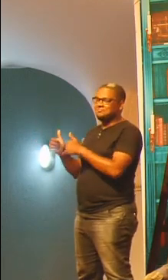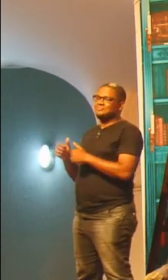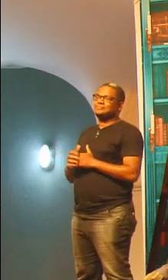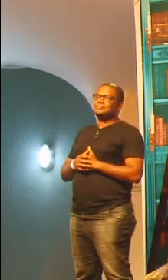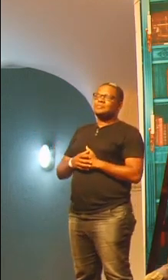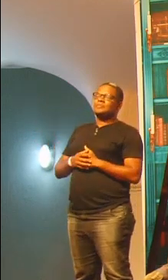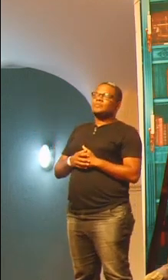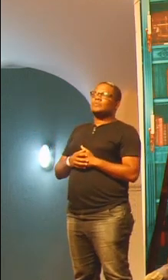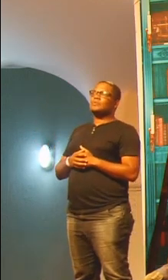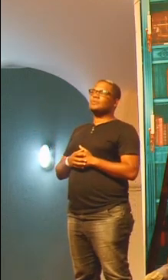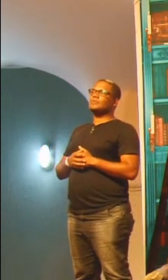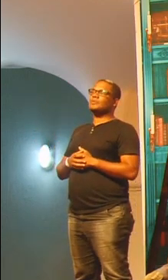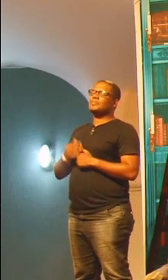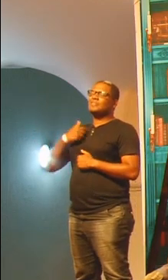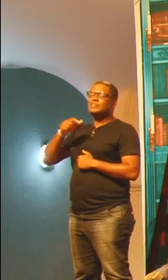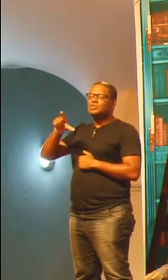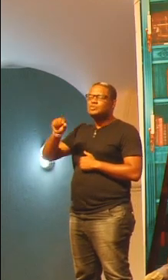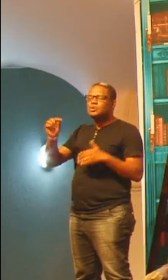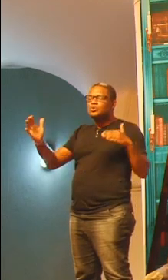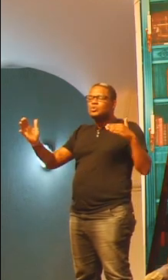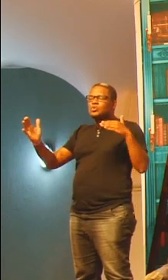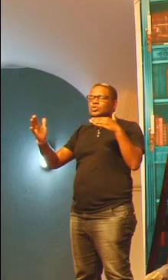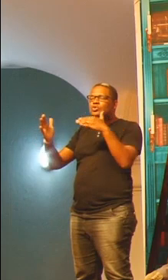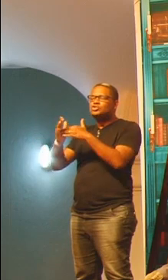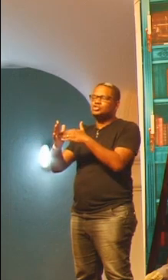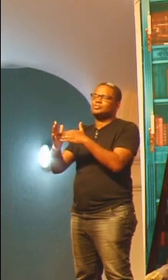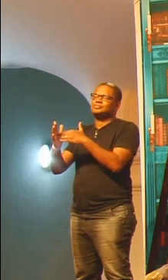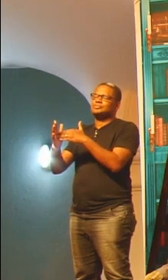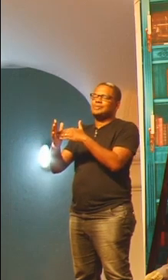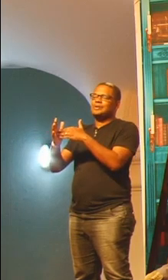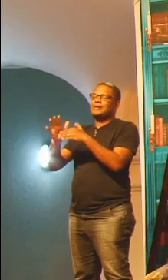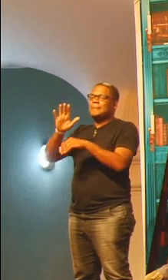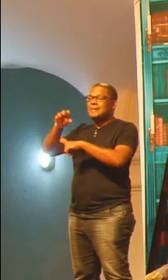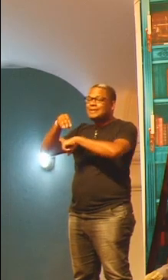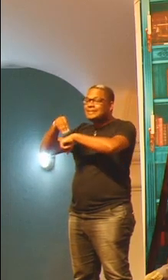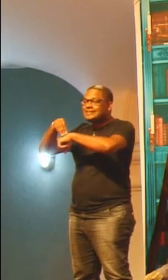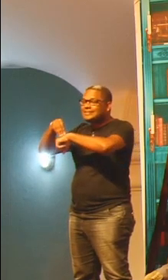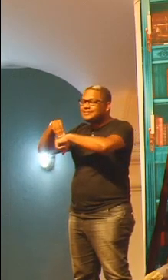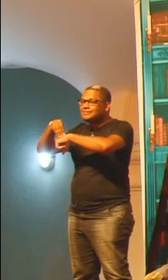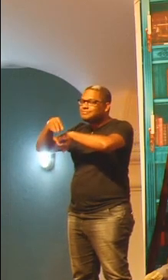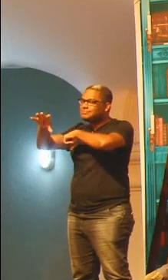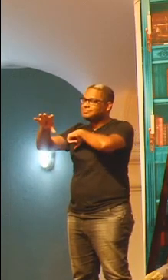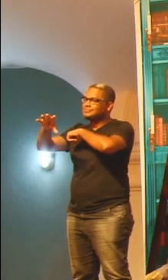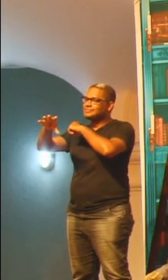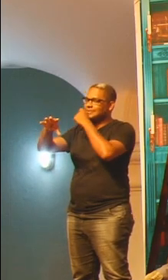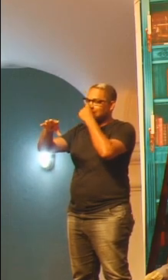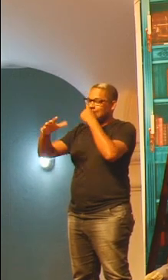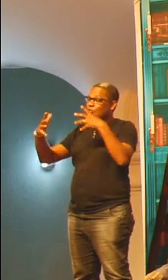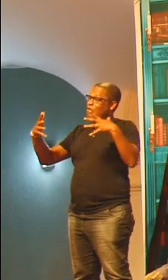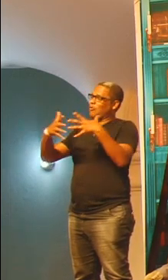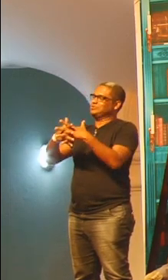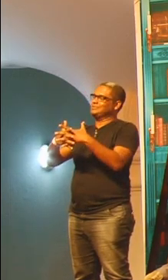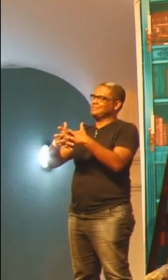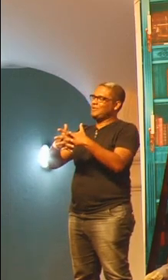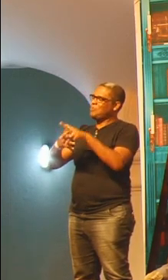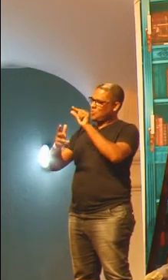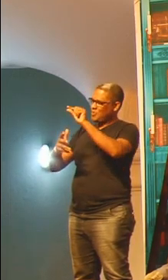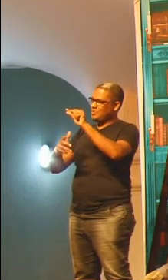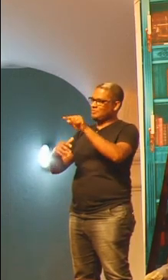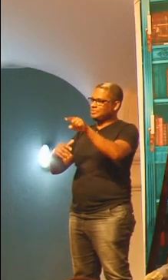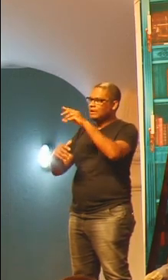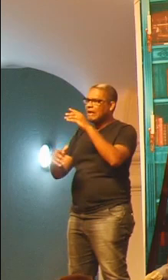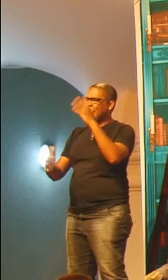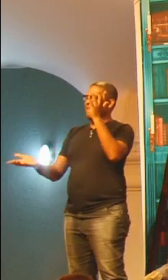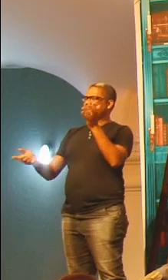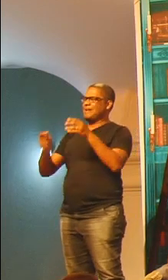E aí eu fui para um trecho lá no final, mas eu prometo que tem mais confusão do que spoiler. Não tem spoiler, tem confusão. Aqui.